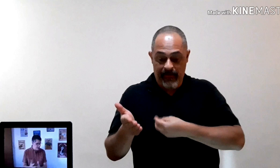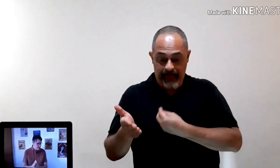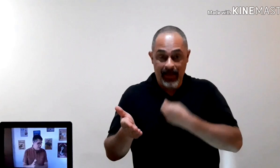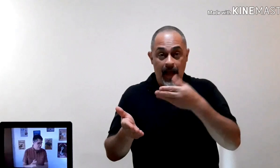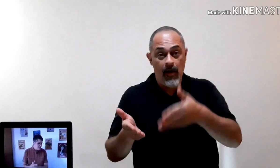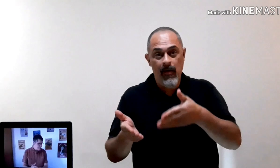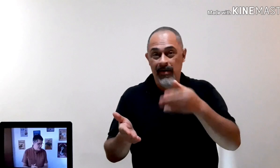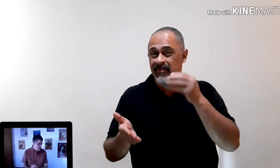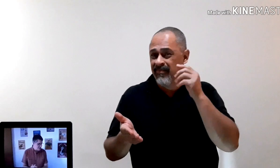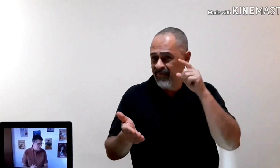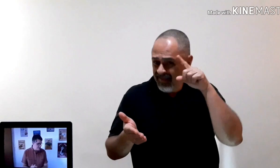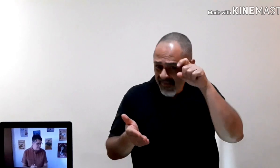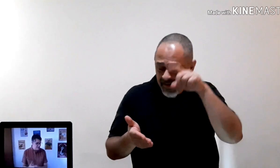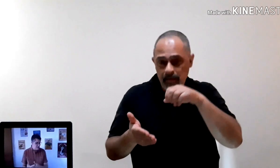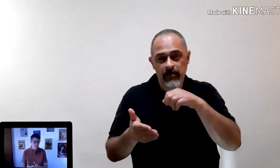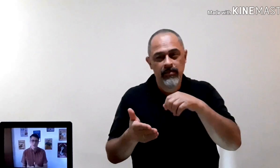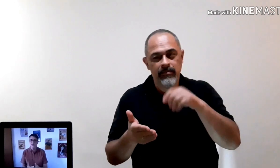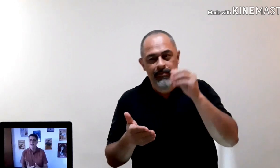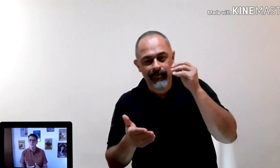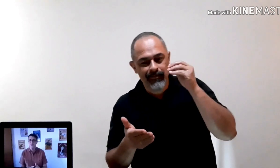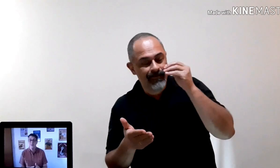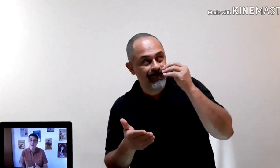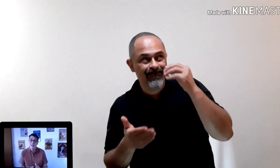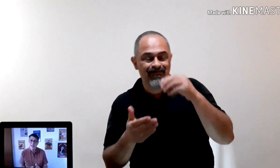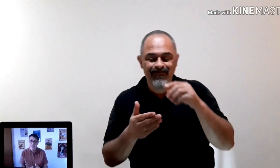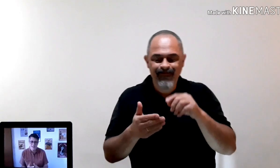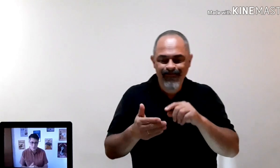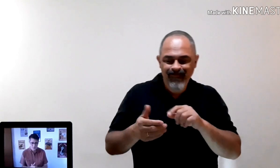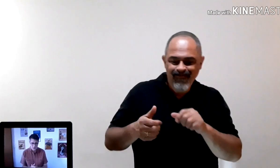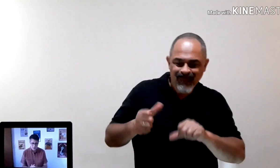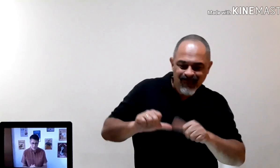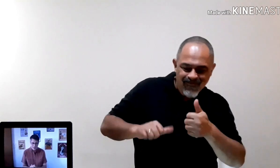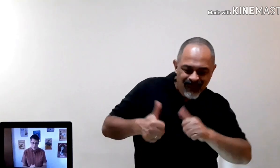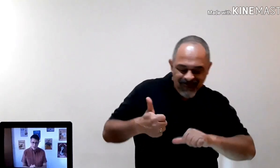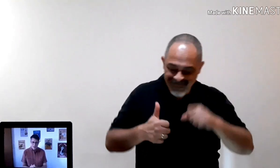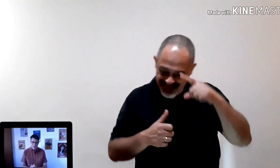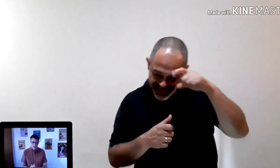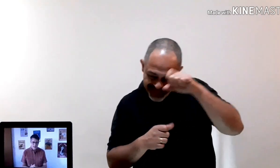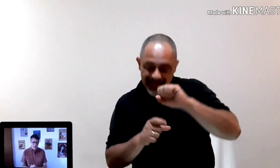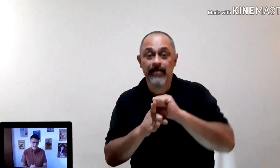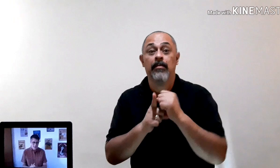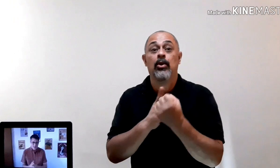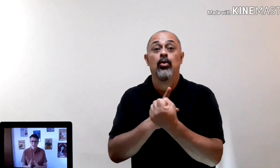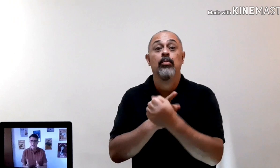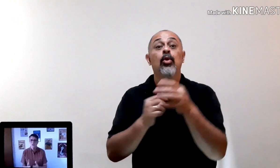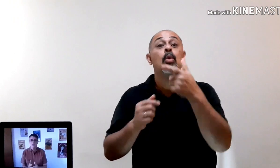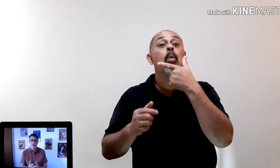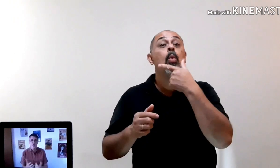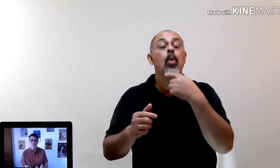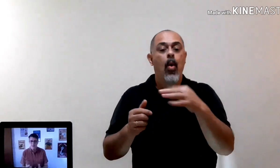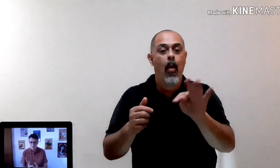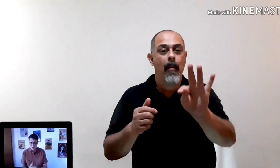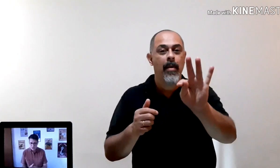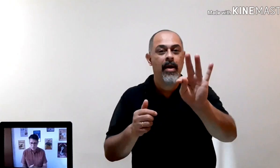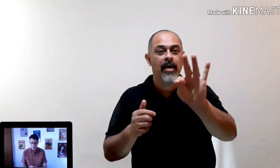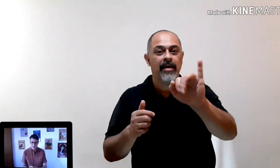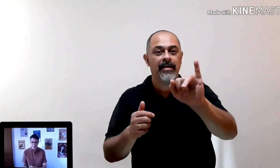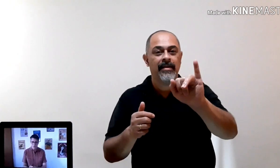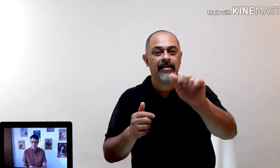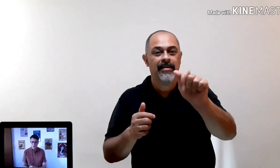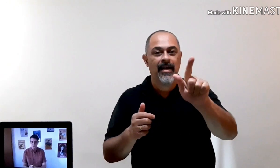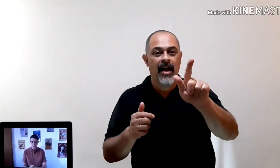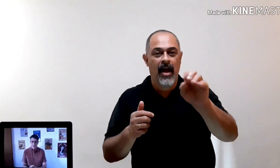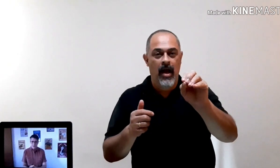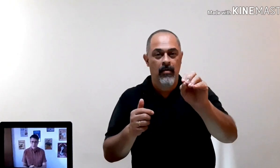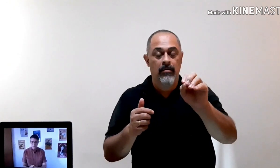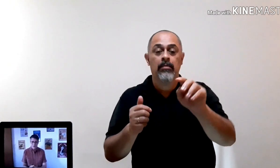Então Tiago vai dizer para a gente a respeito da alegria nas provações, né? E a gente tem estudado e tem visto nesse